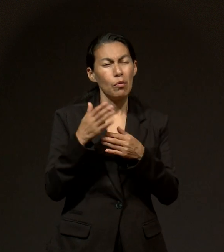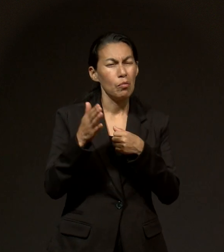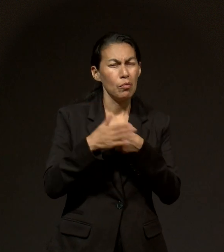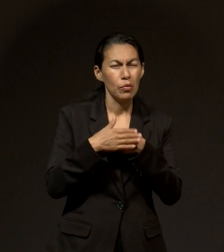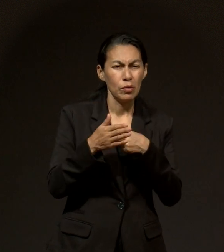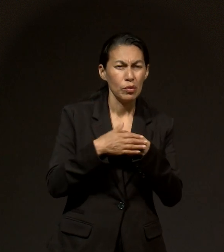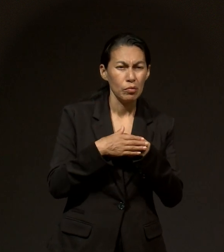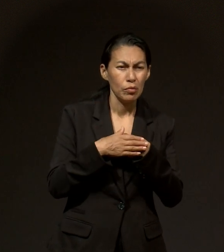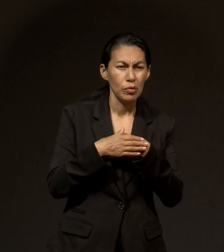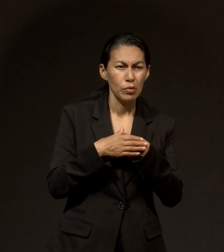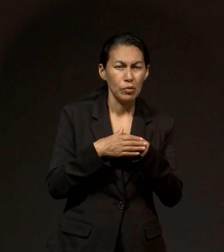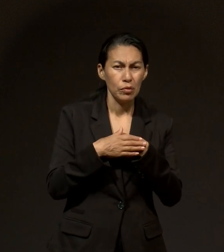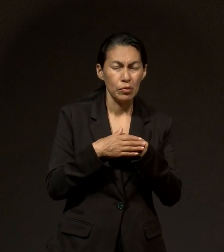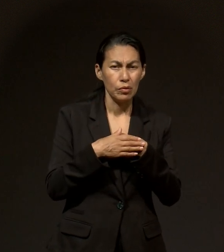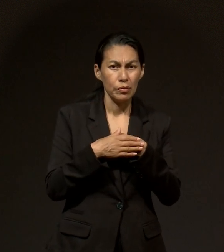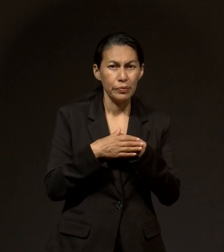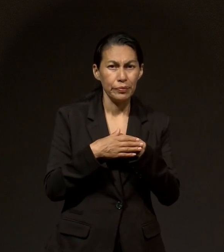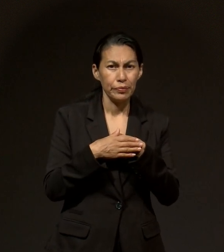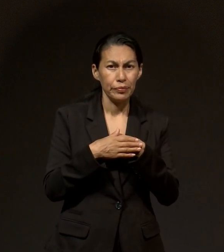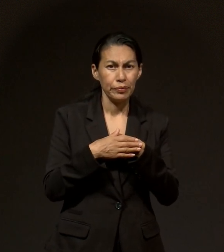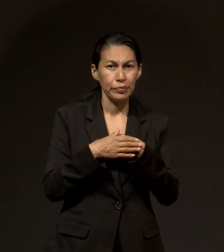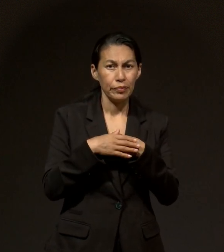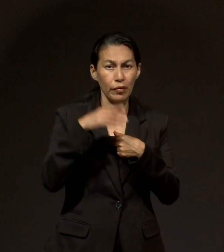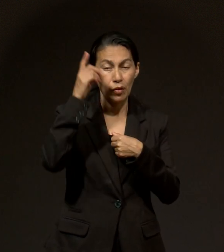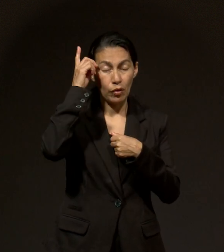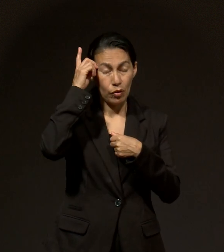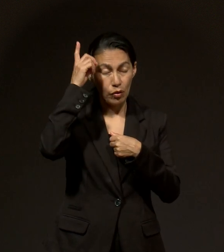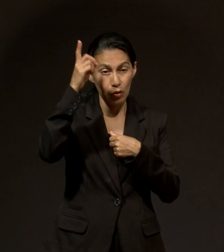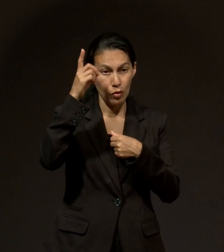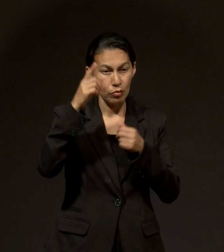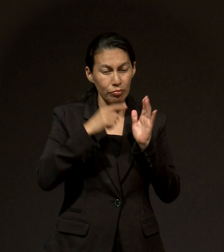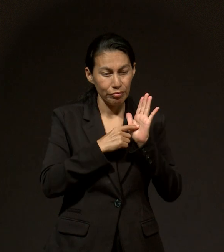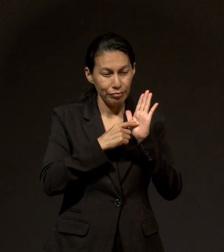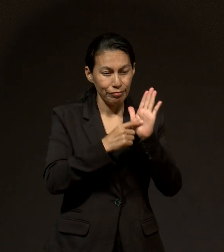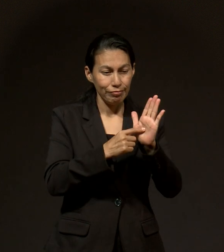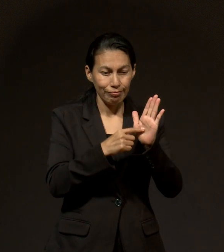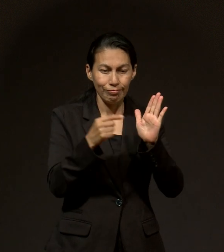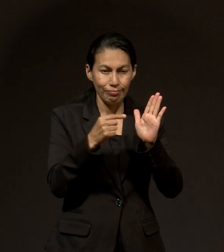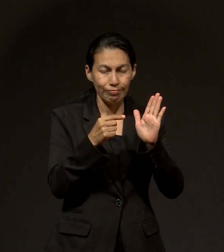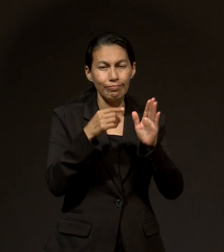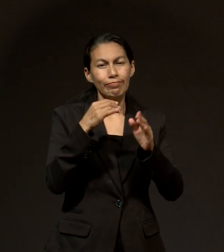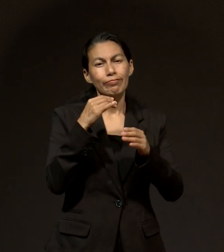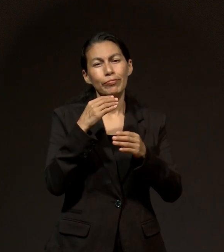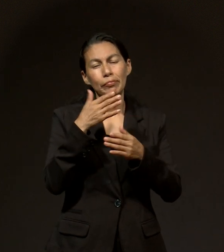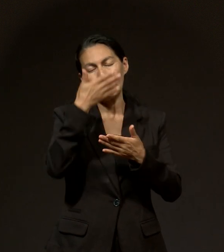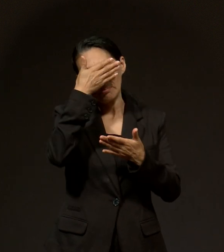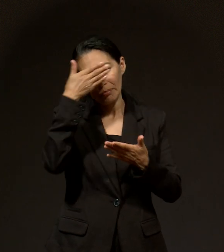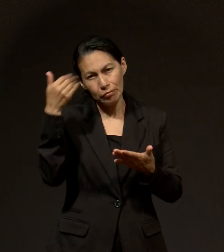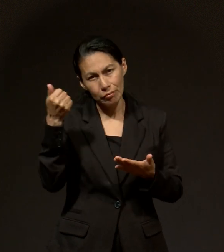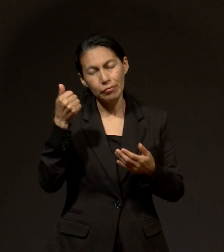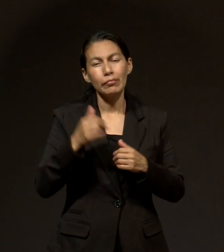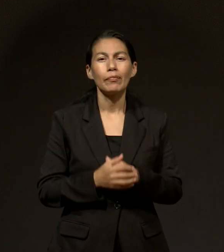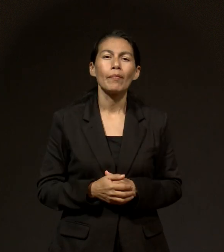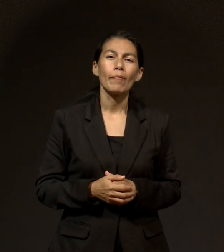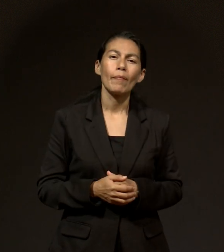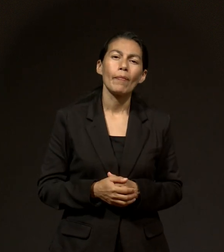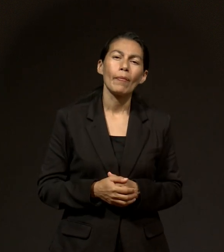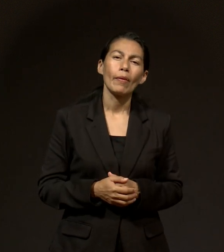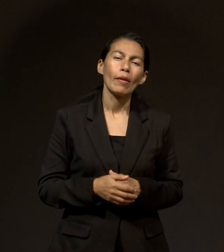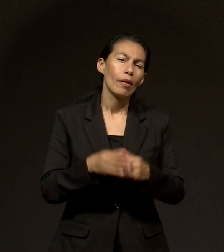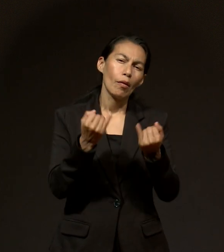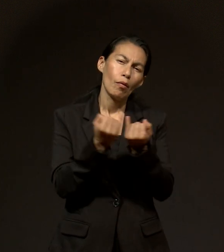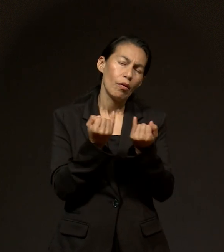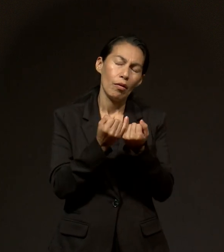continúa Dios manifestando su gracia con él También